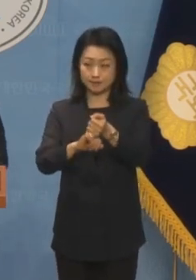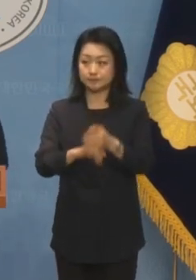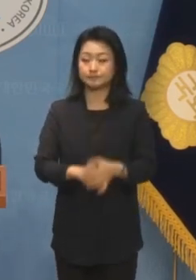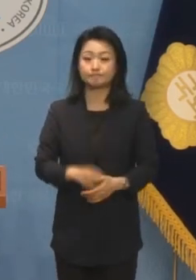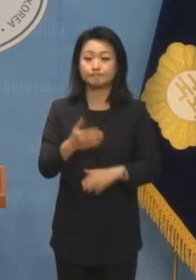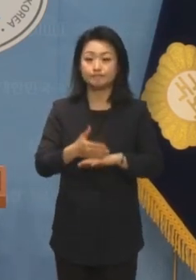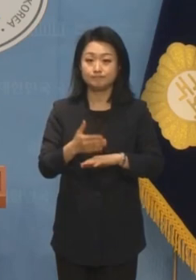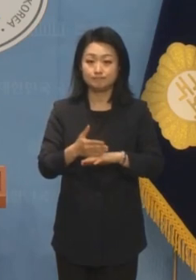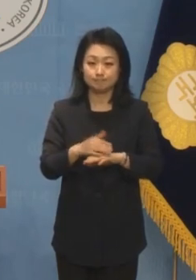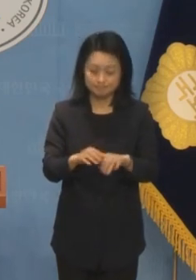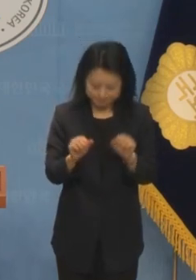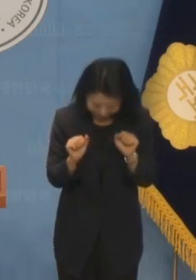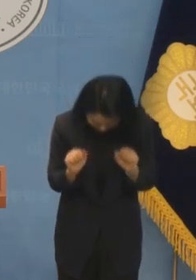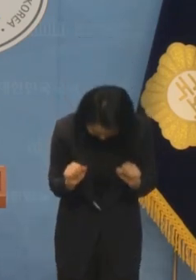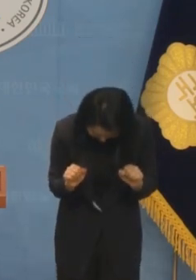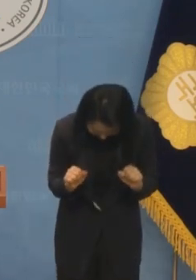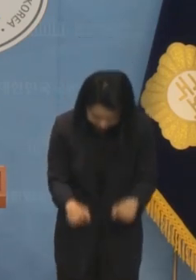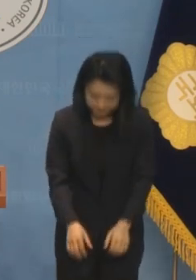감사합니다.